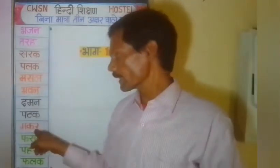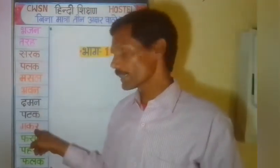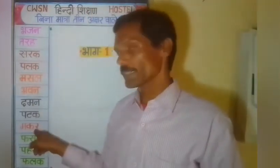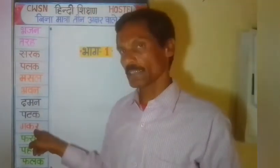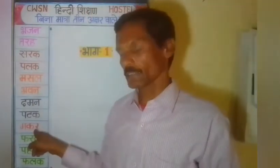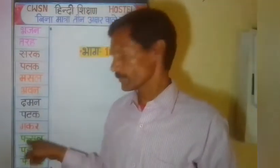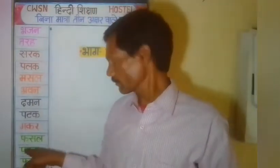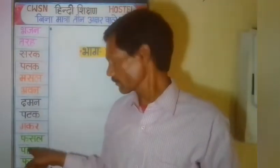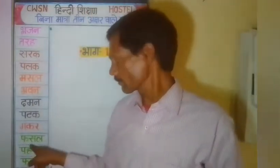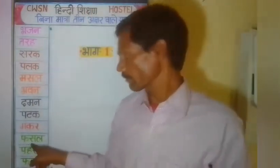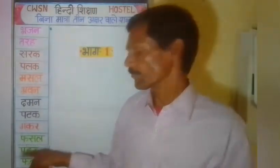मकर।